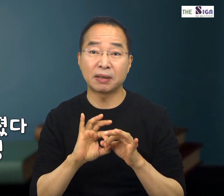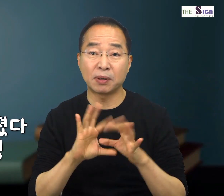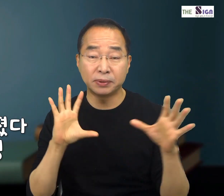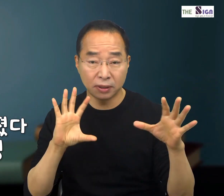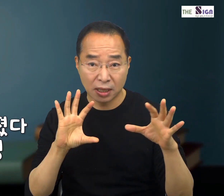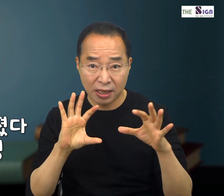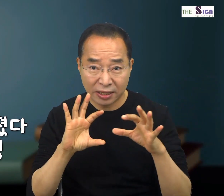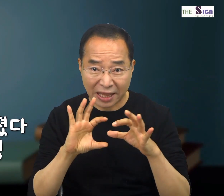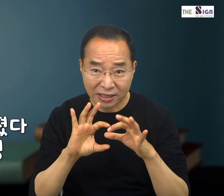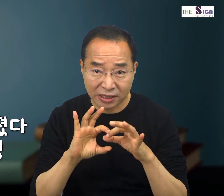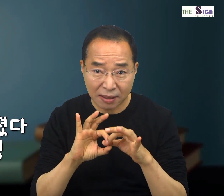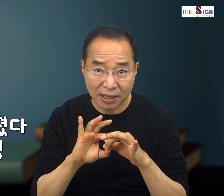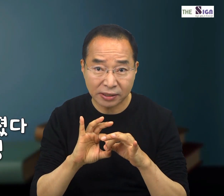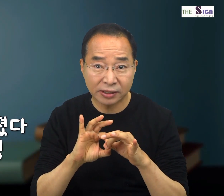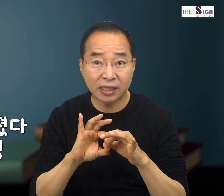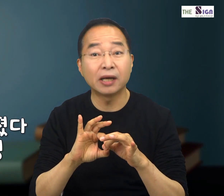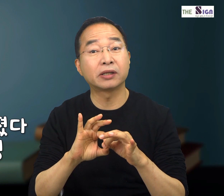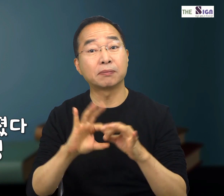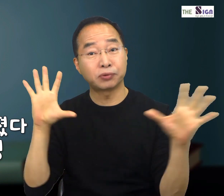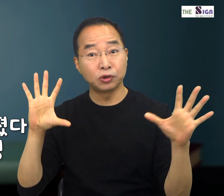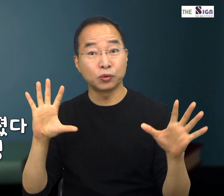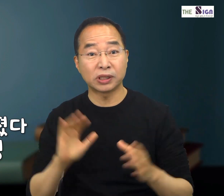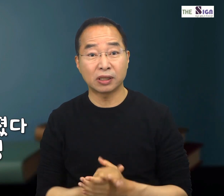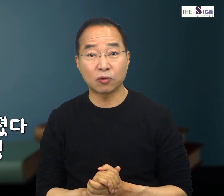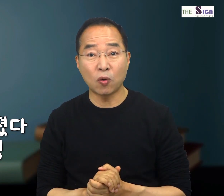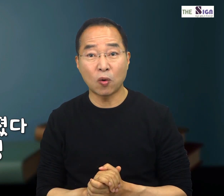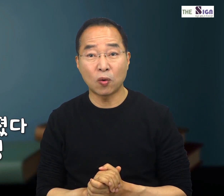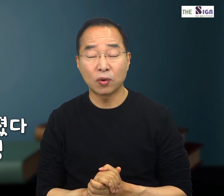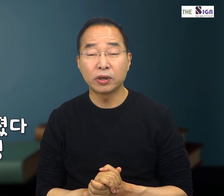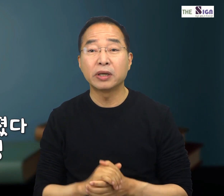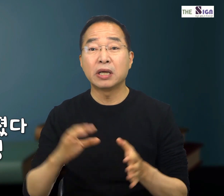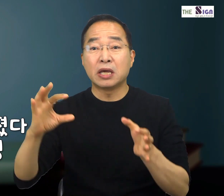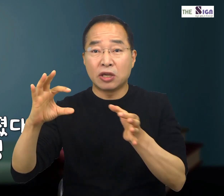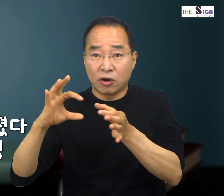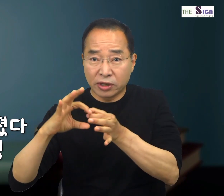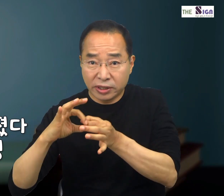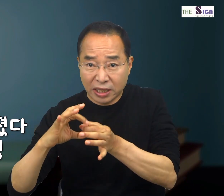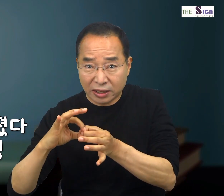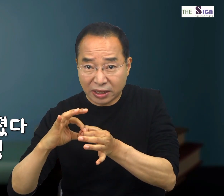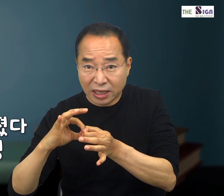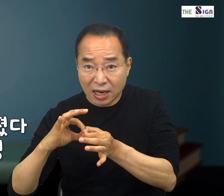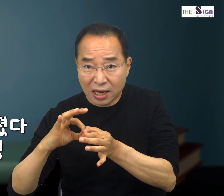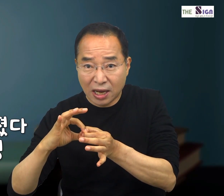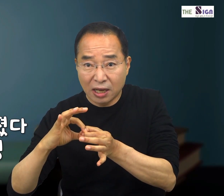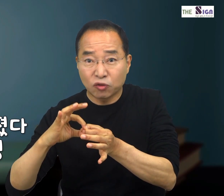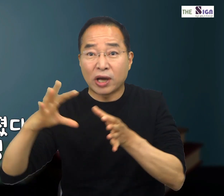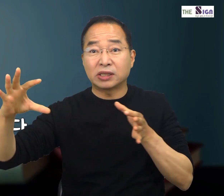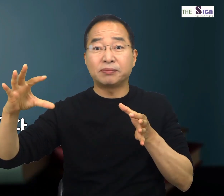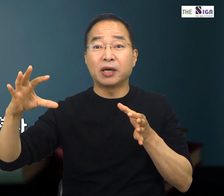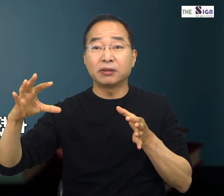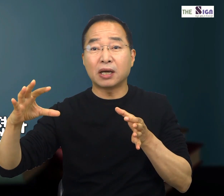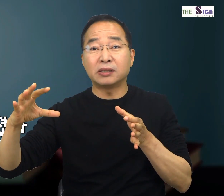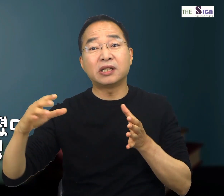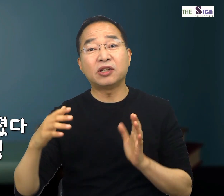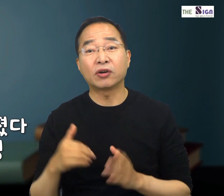방법은 닿자마자 이렇게 푸는 동작을 하고, 연결이 됐다가 놔지면 이젠